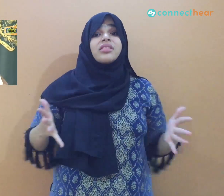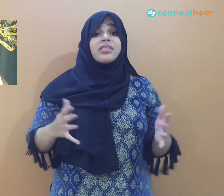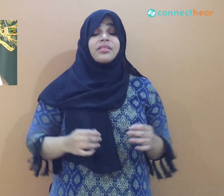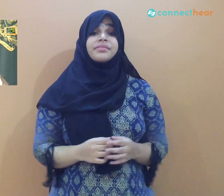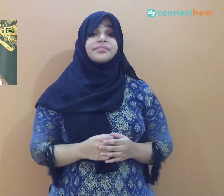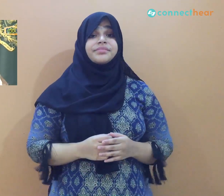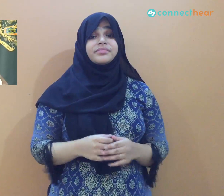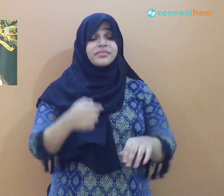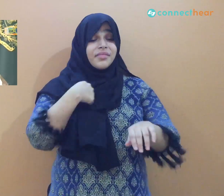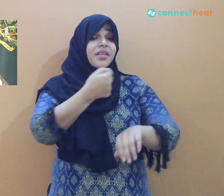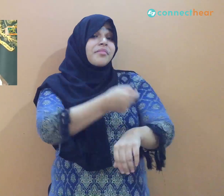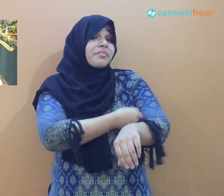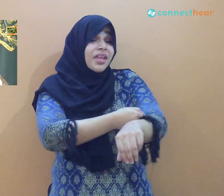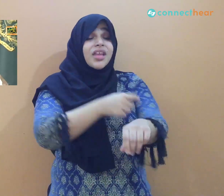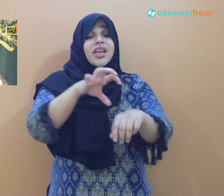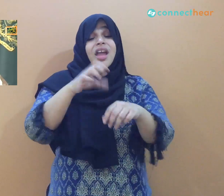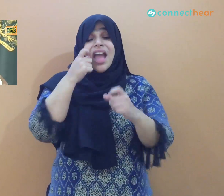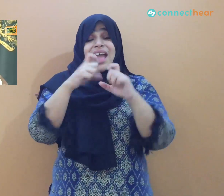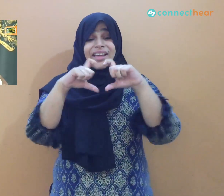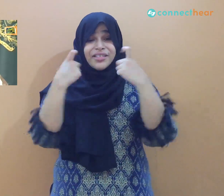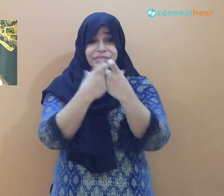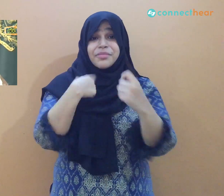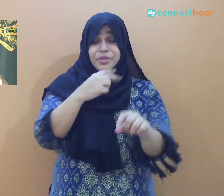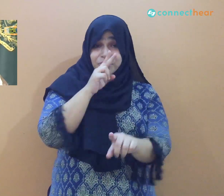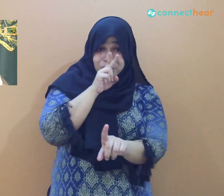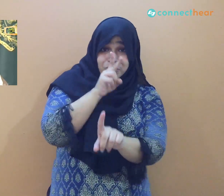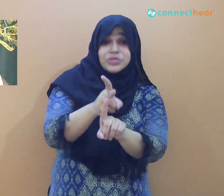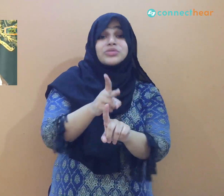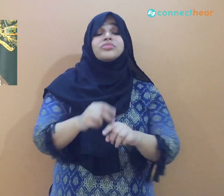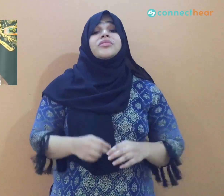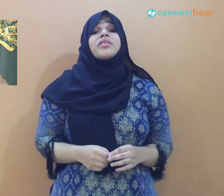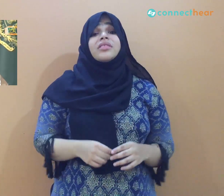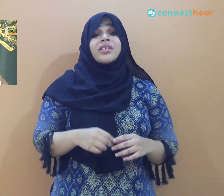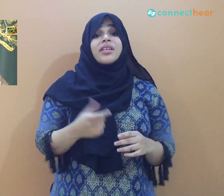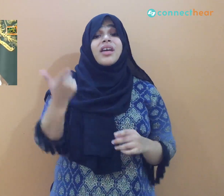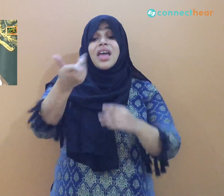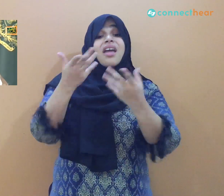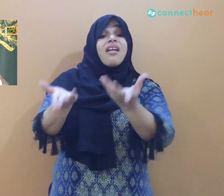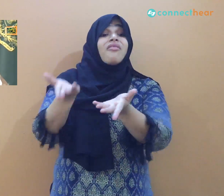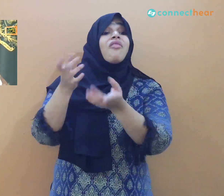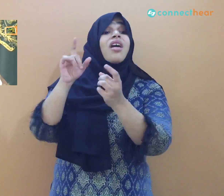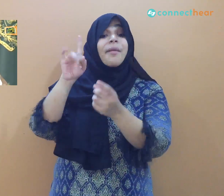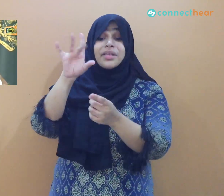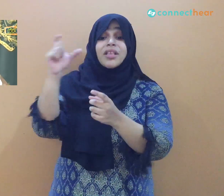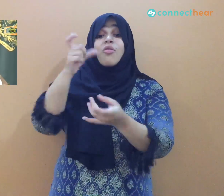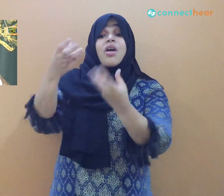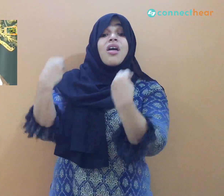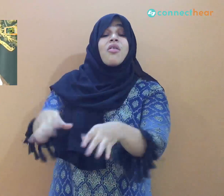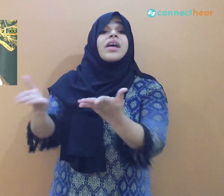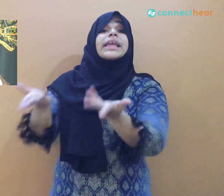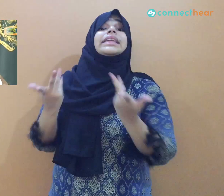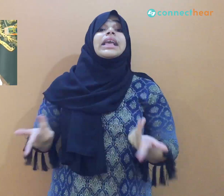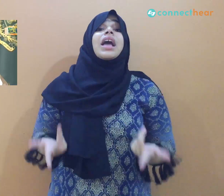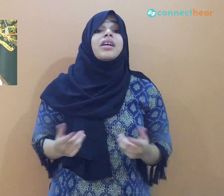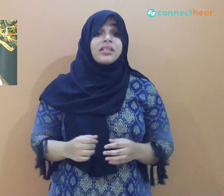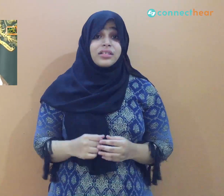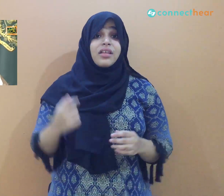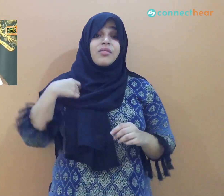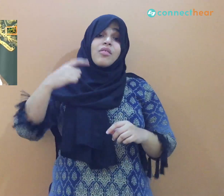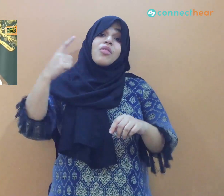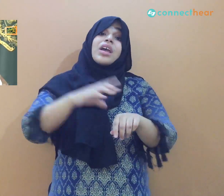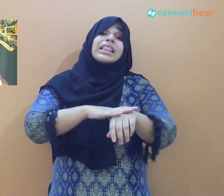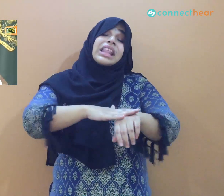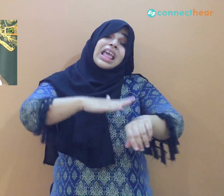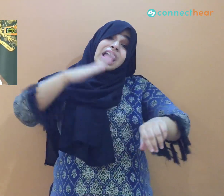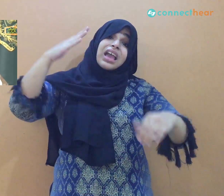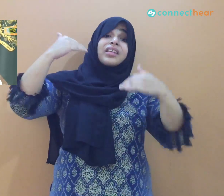اپنی میڈیکل کمیونٹی سے پوچھتا ہوں کہ مجھے یہ بتائیں کہ ہم ان کا کیا کریں، کتنی دیر تک؟ ابھی ہم نے